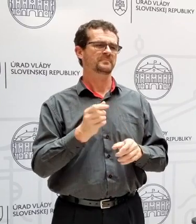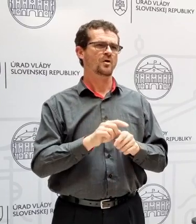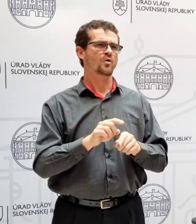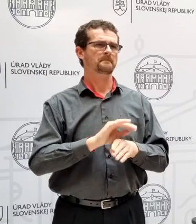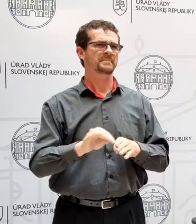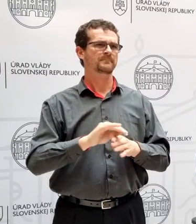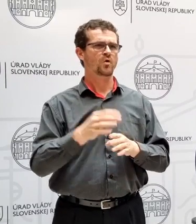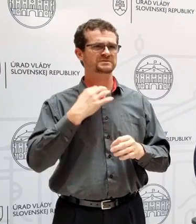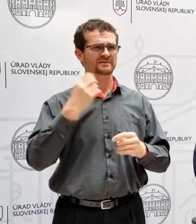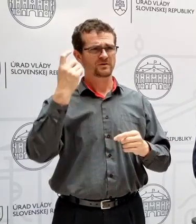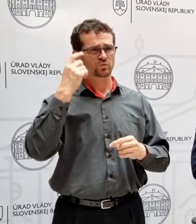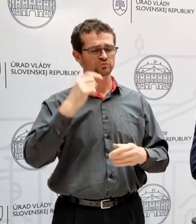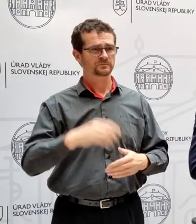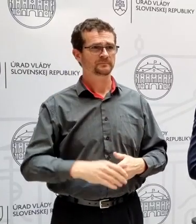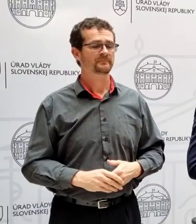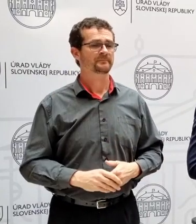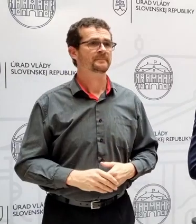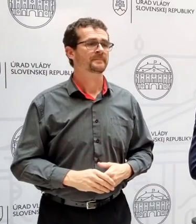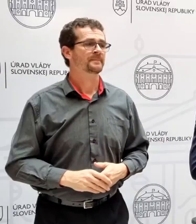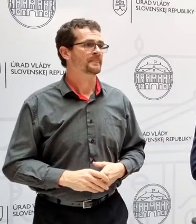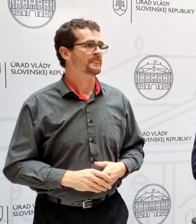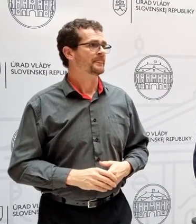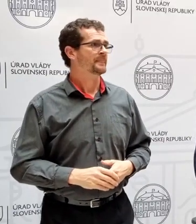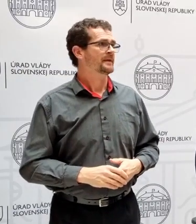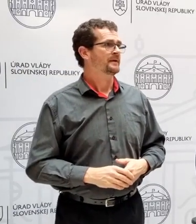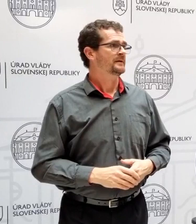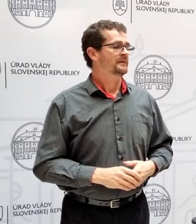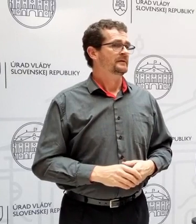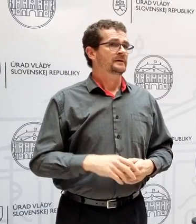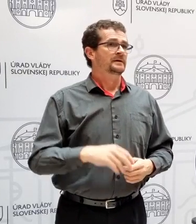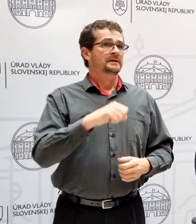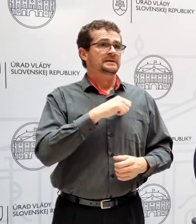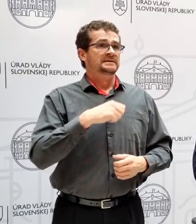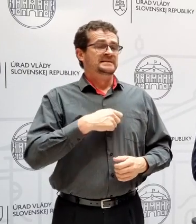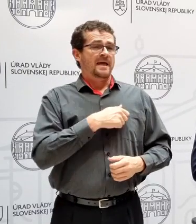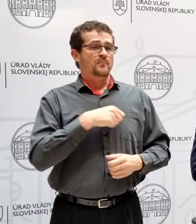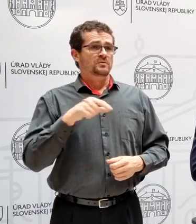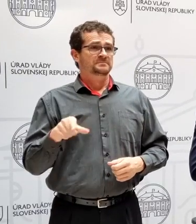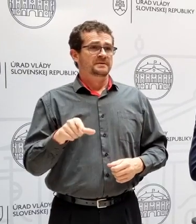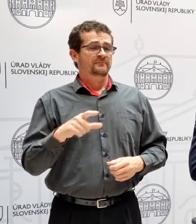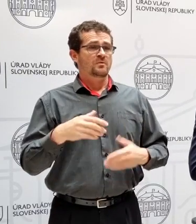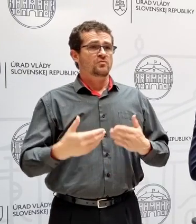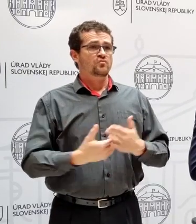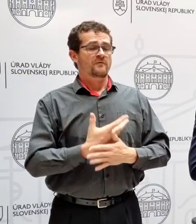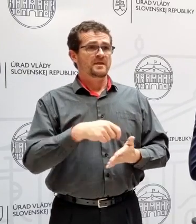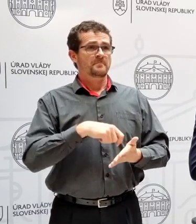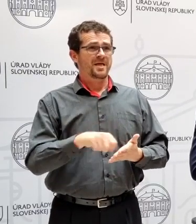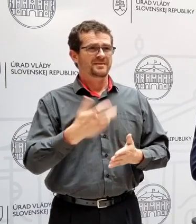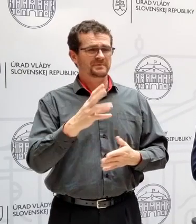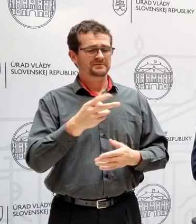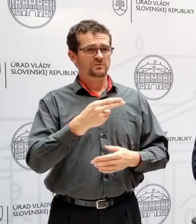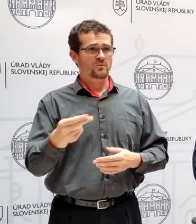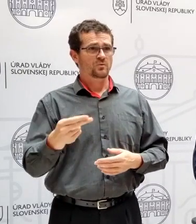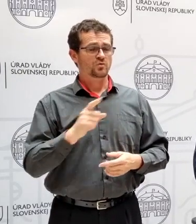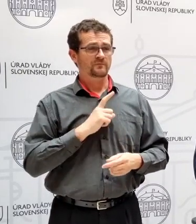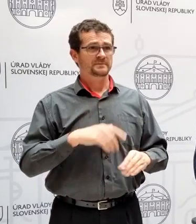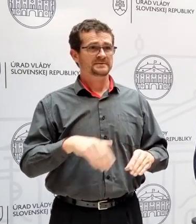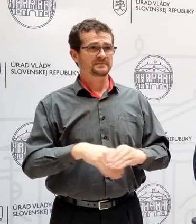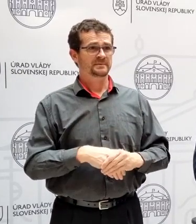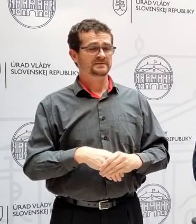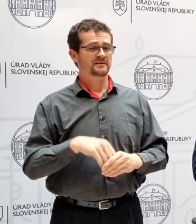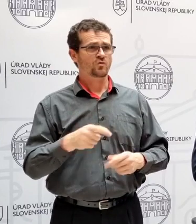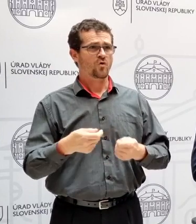zdravého rozumu. Nadviažem len, lebo samosprávy by mali podľa noviniek vyplácať tých 500 eur svojim